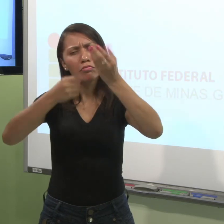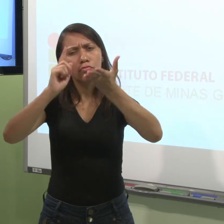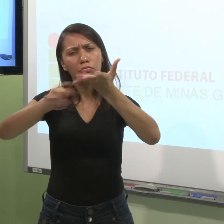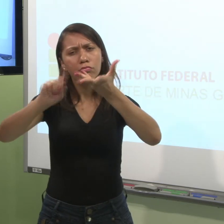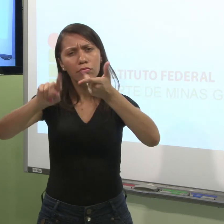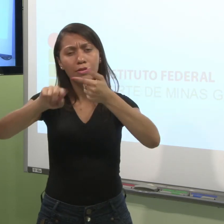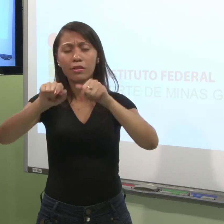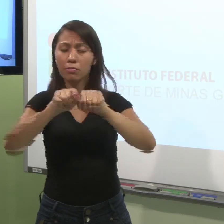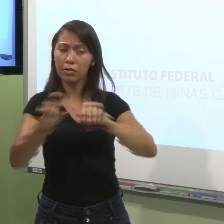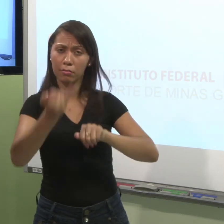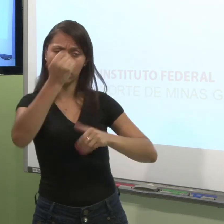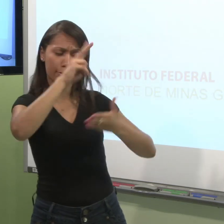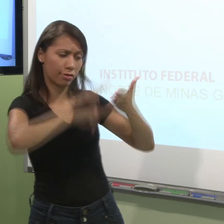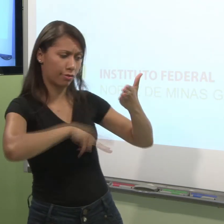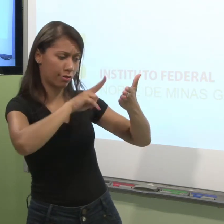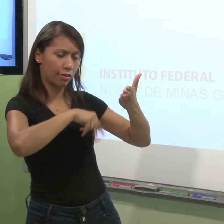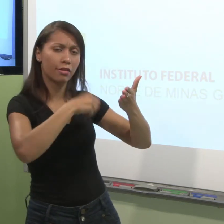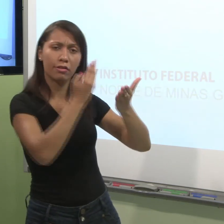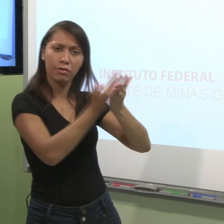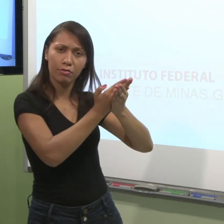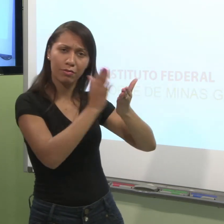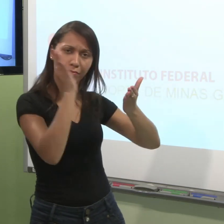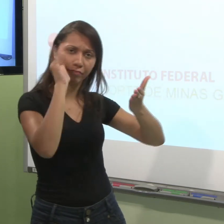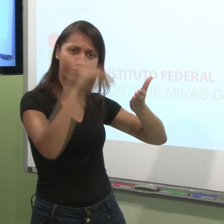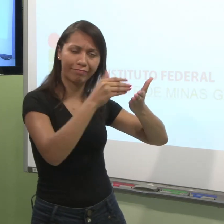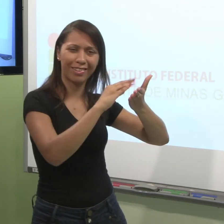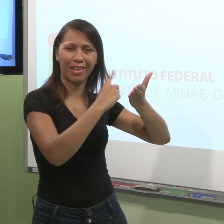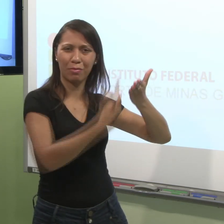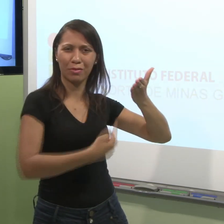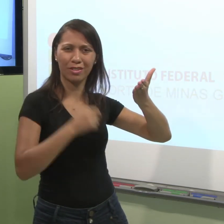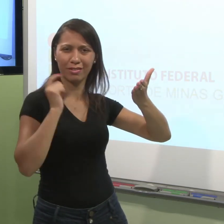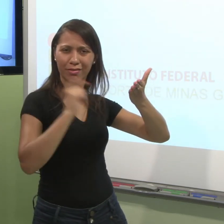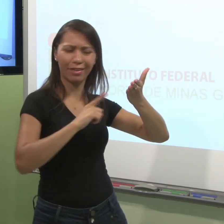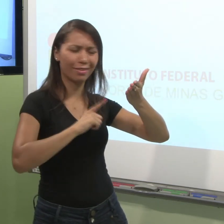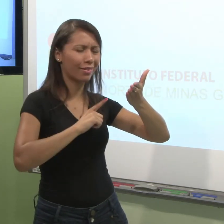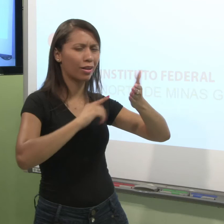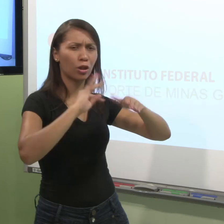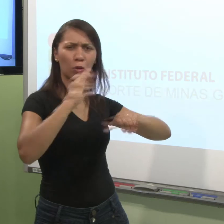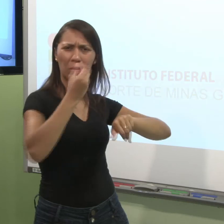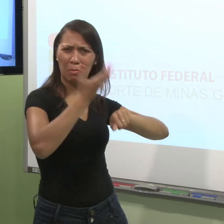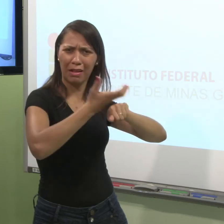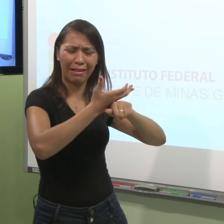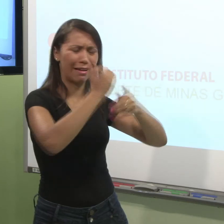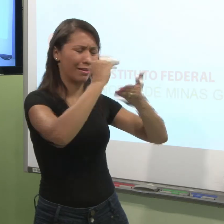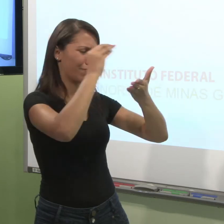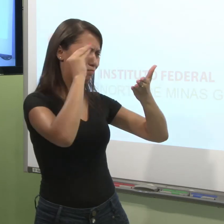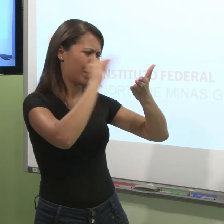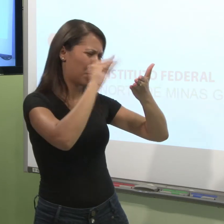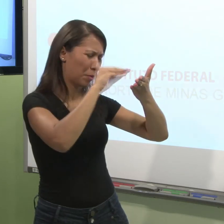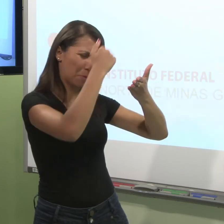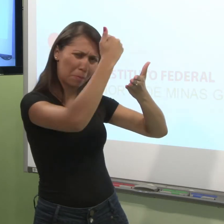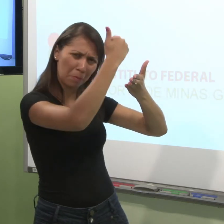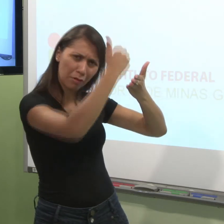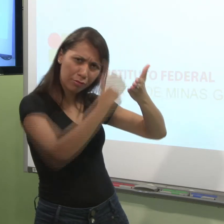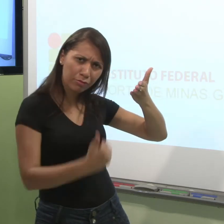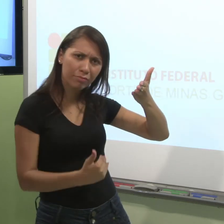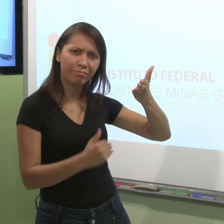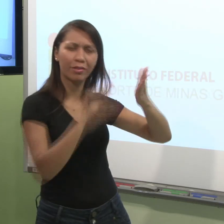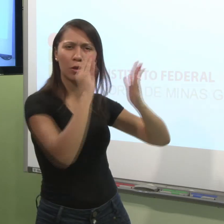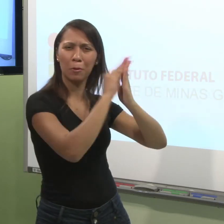leiam e estudem a apostila. Lá está todo o conteúdo que vocês precisam para realizar todas as tarefas